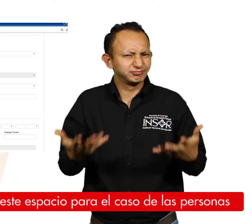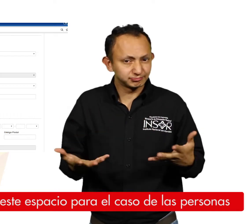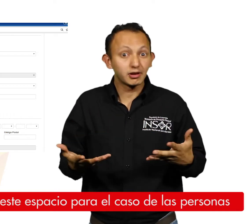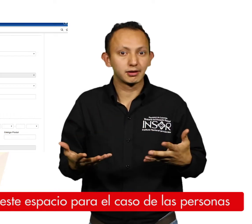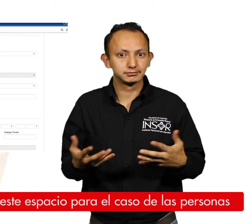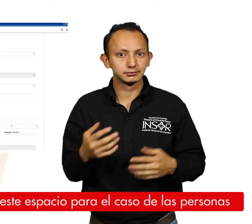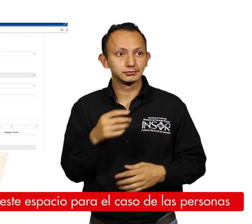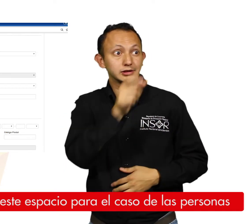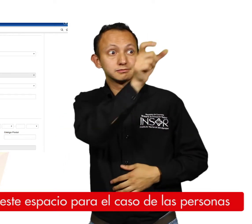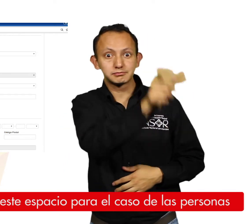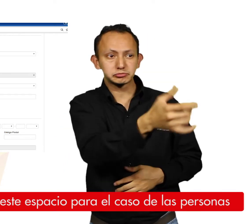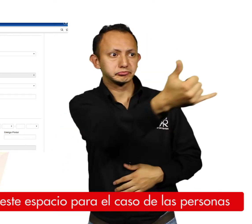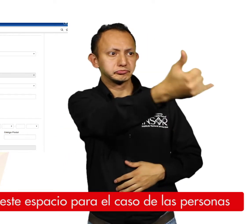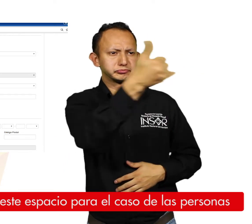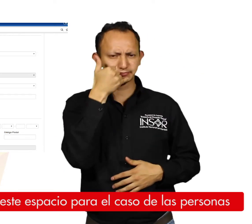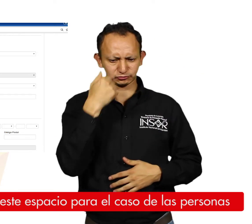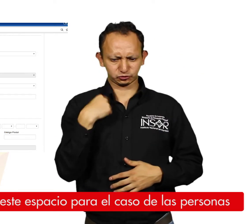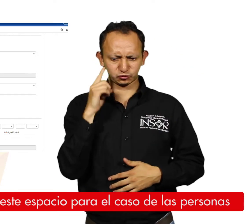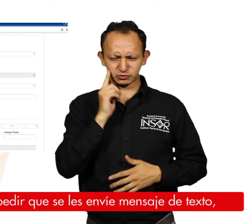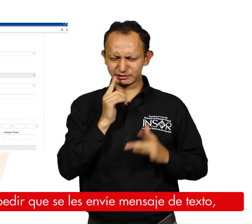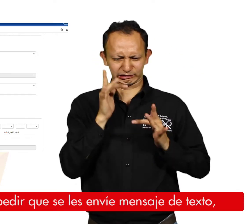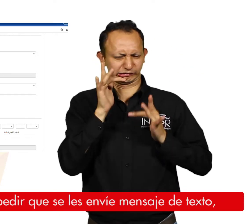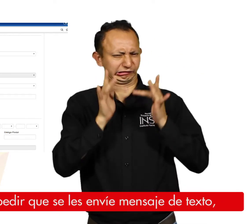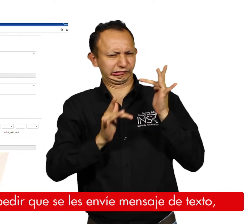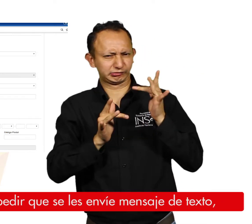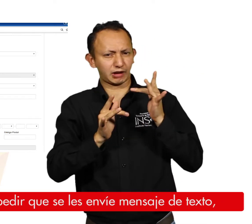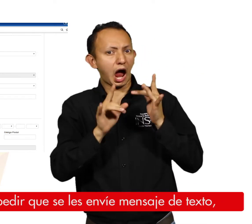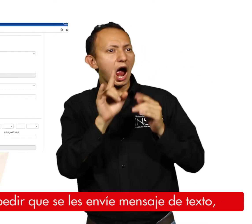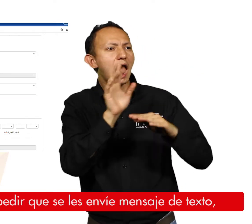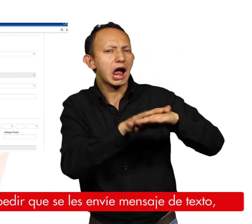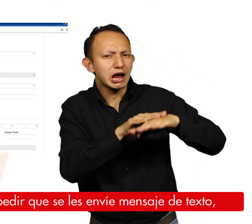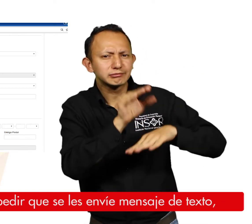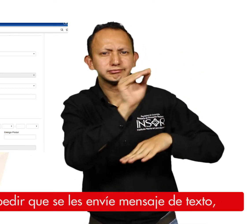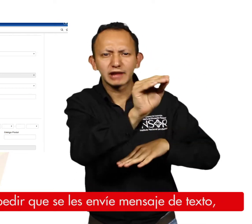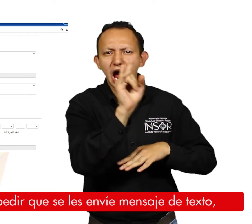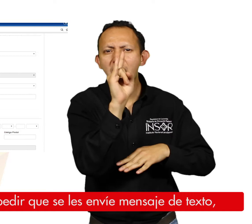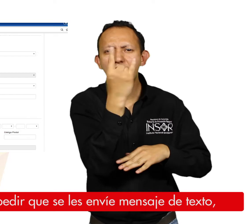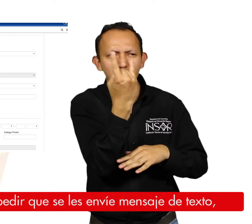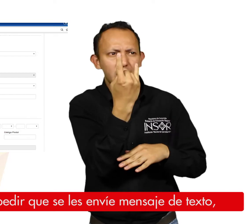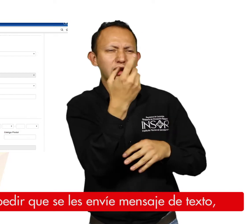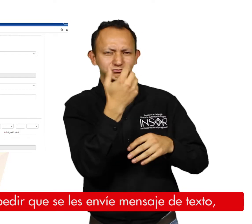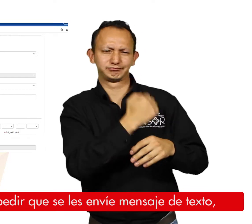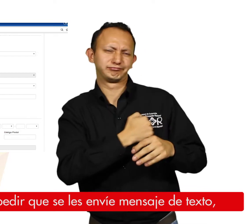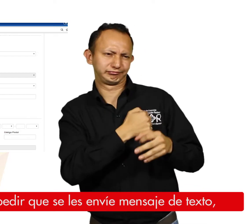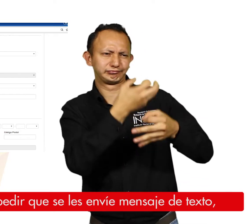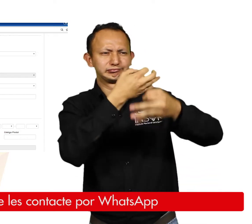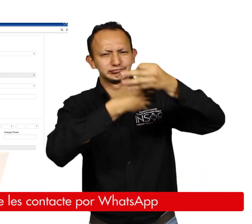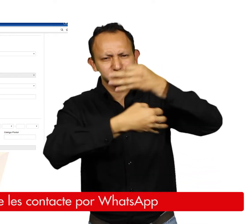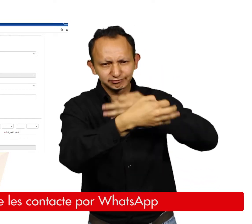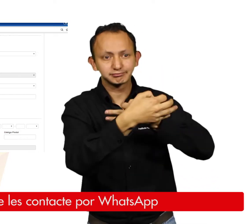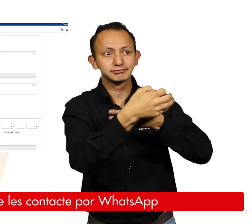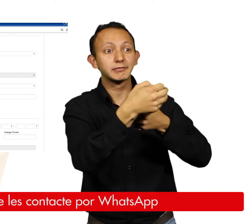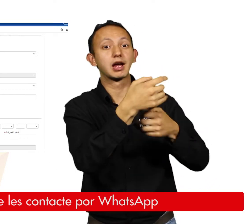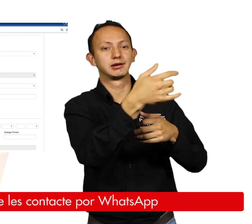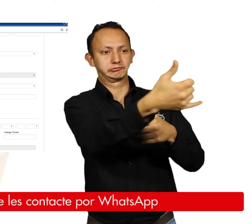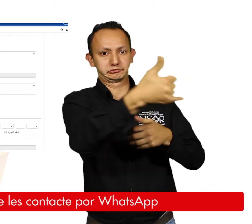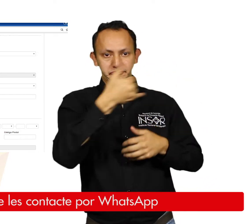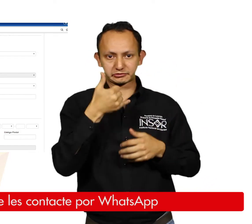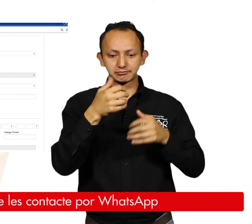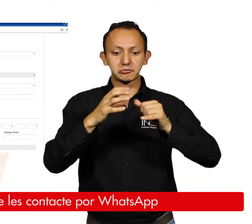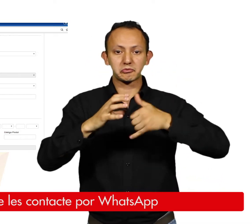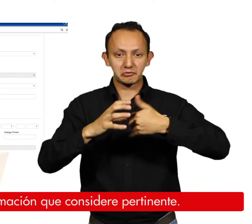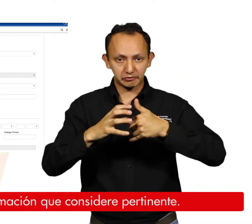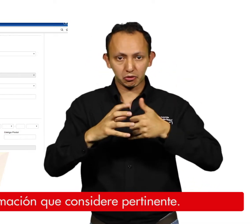Observaciones. En este espacio, para el caso de las personas sordas, pueden pedir que se les envíe mensaje de texto, que se les contacte por